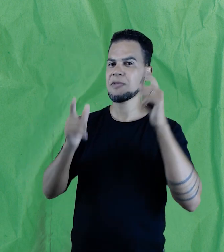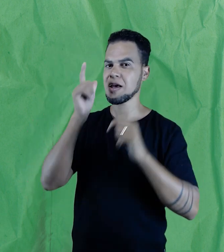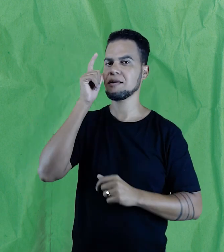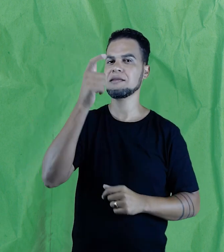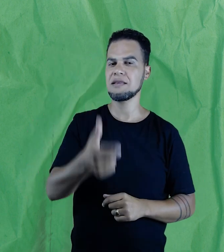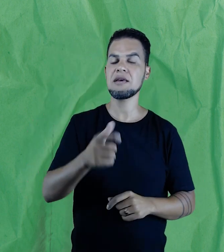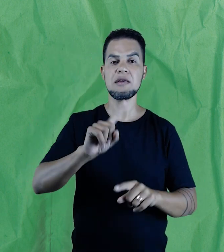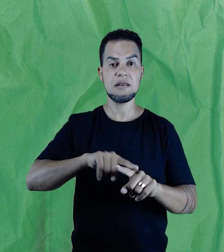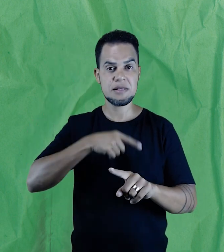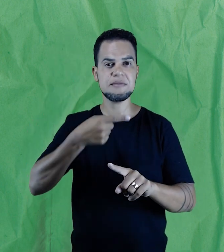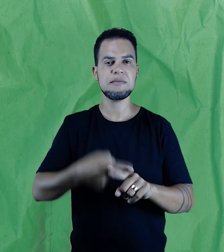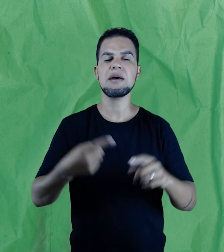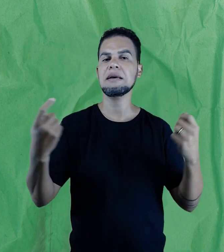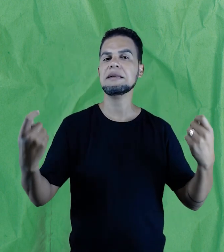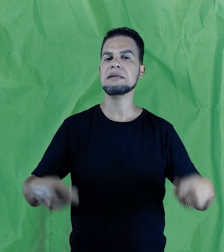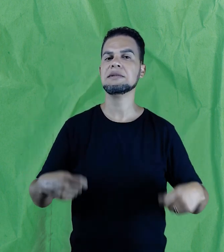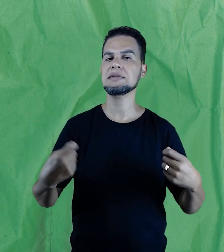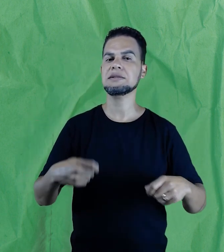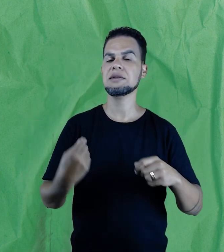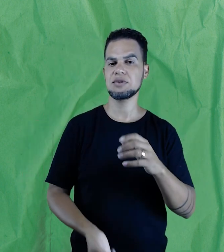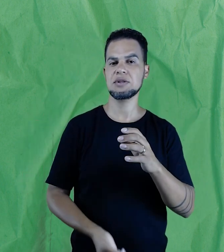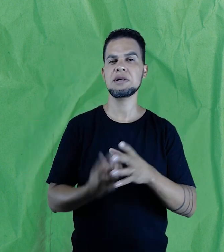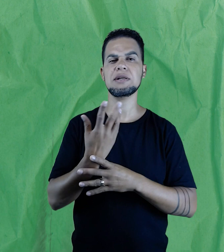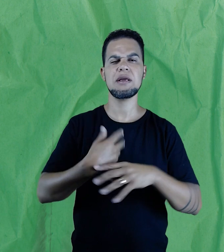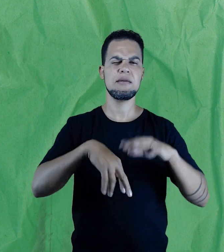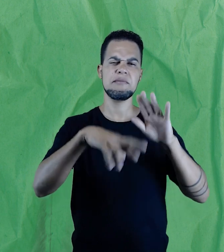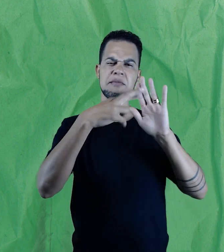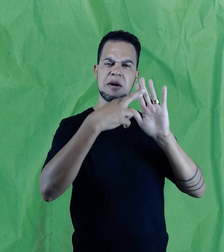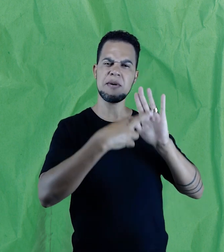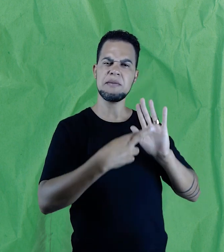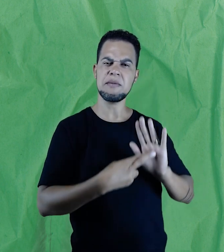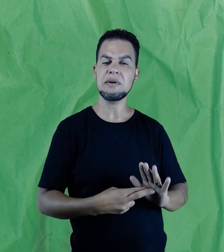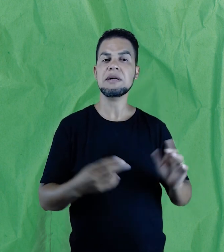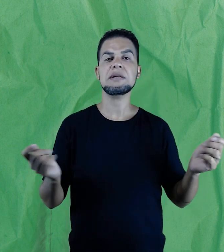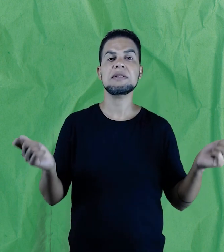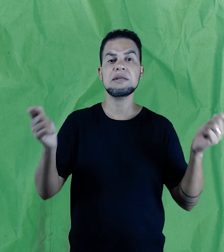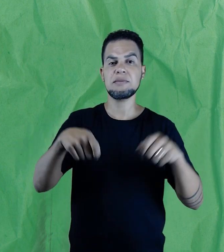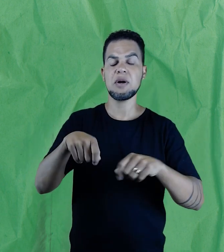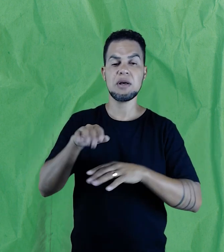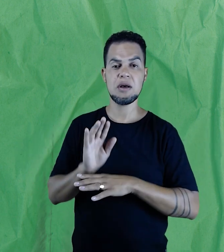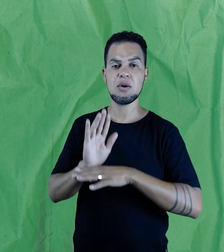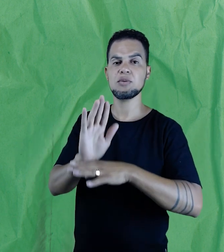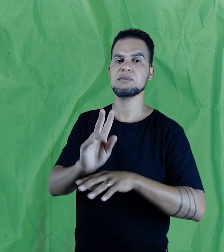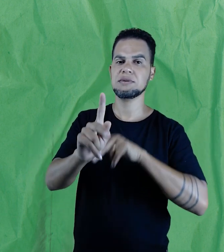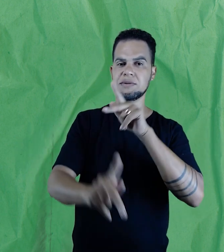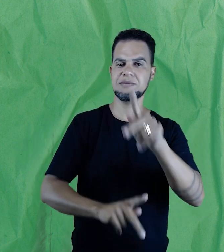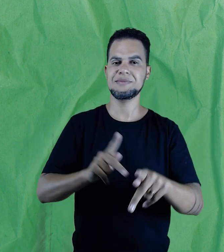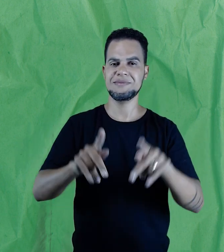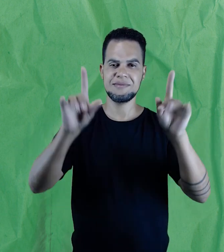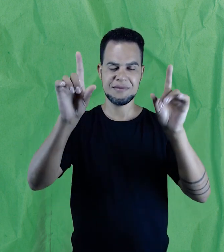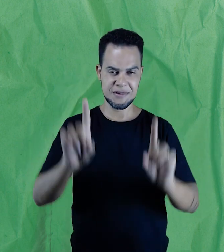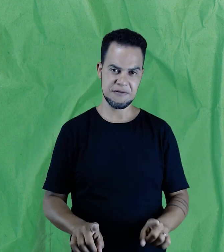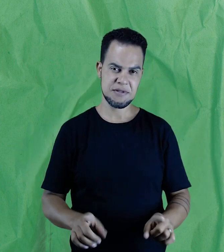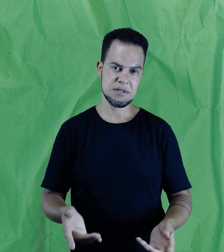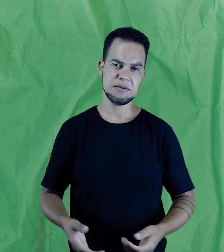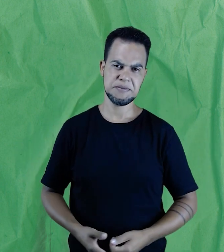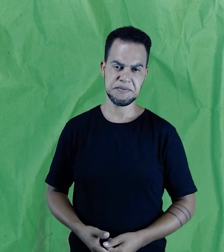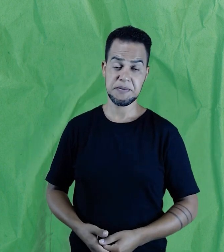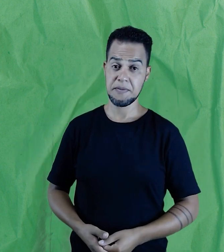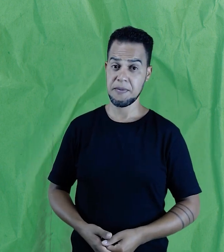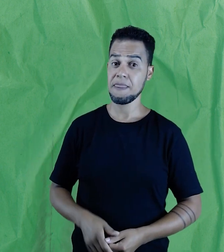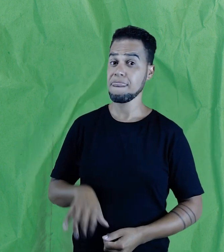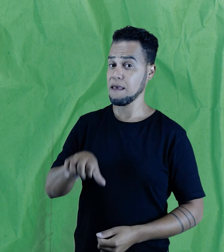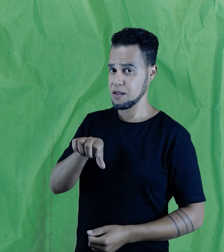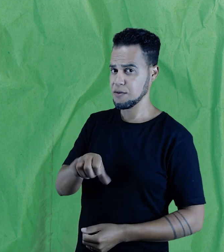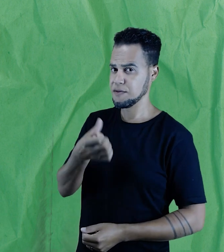despertando ainda mais a necessidade de criar diretivas que possam auxiliar as pessoas com deficiência.